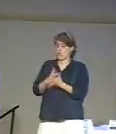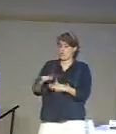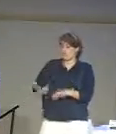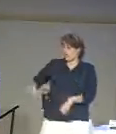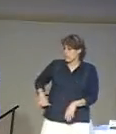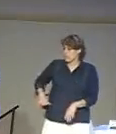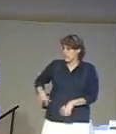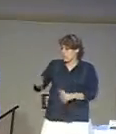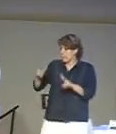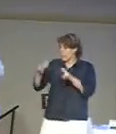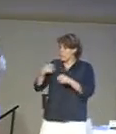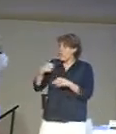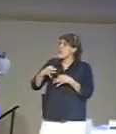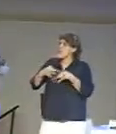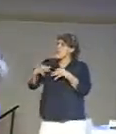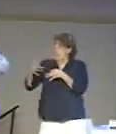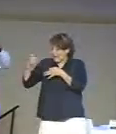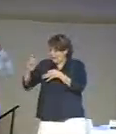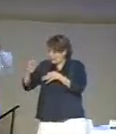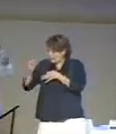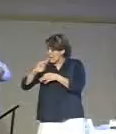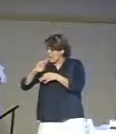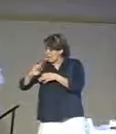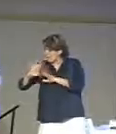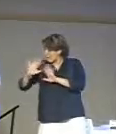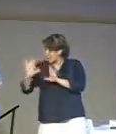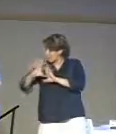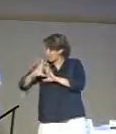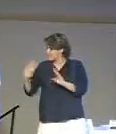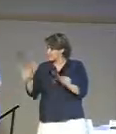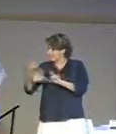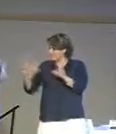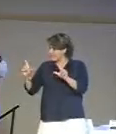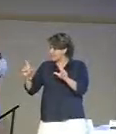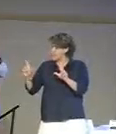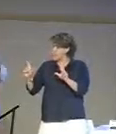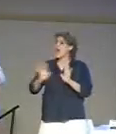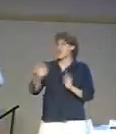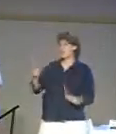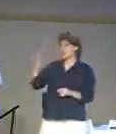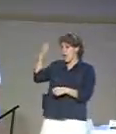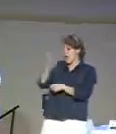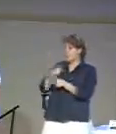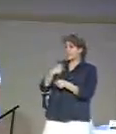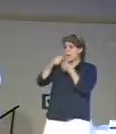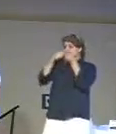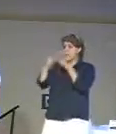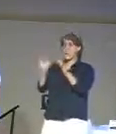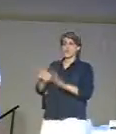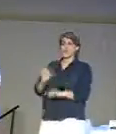los problemas. O sea, estoy interesado, me sensibilizó esta plática. Qué bien, mañana se me olvida.